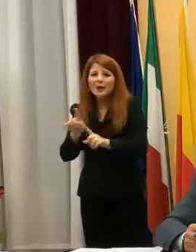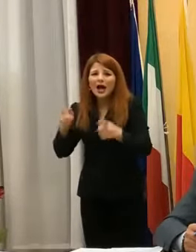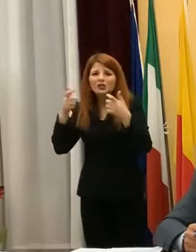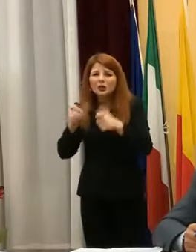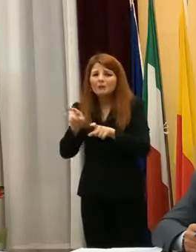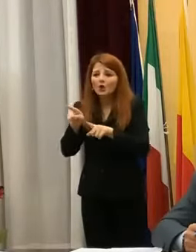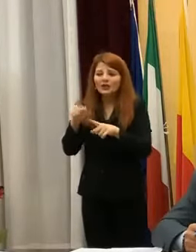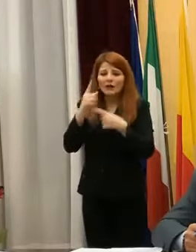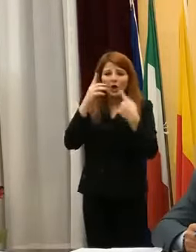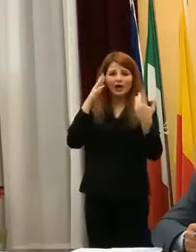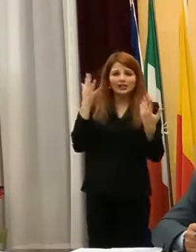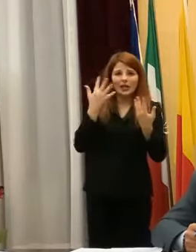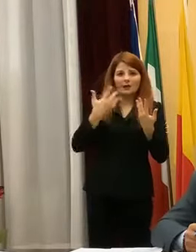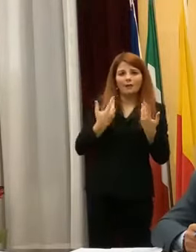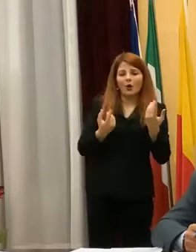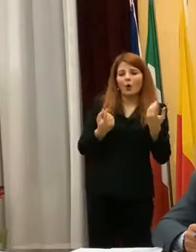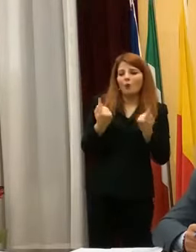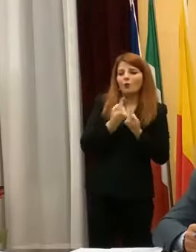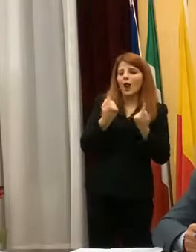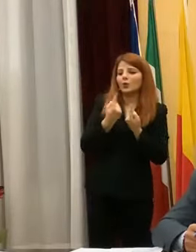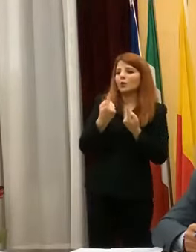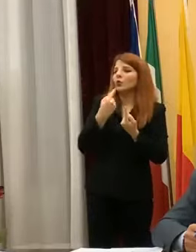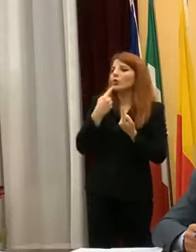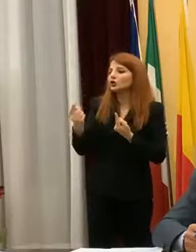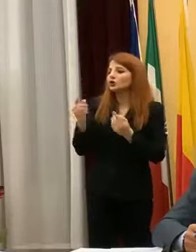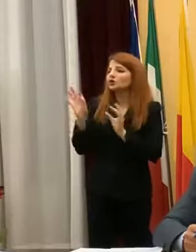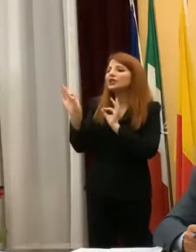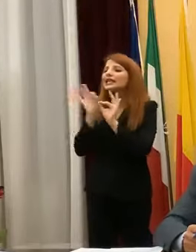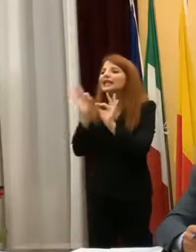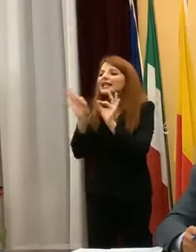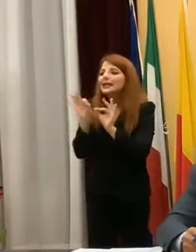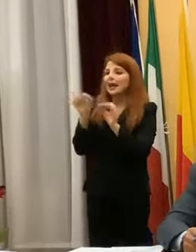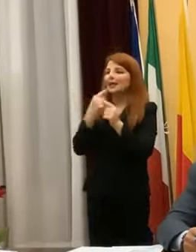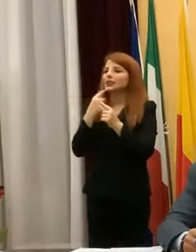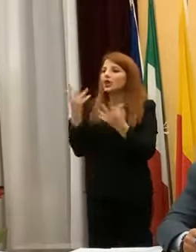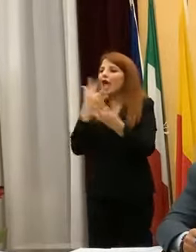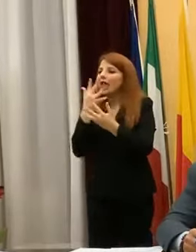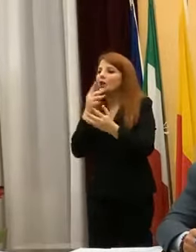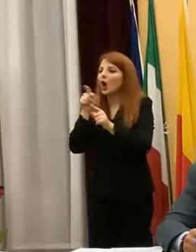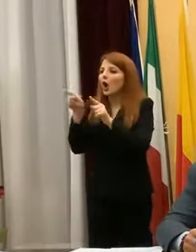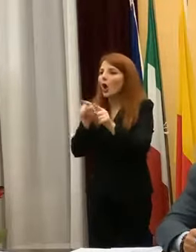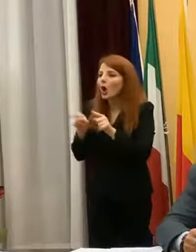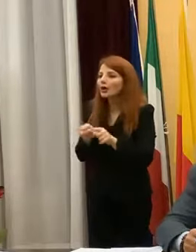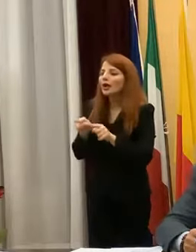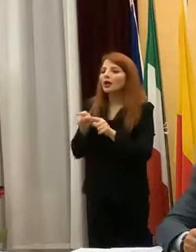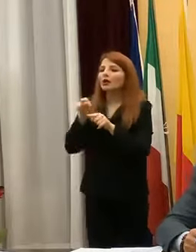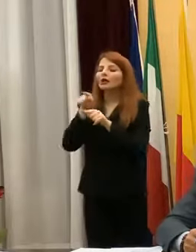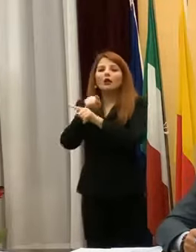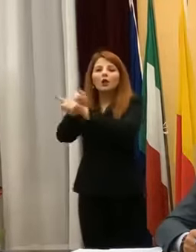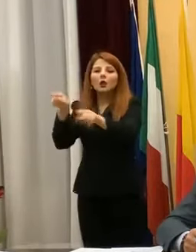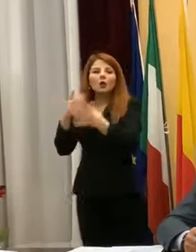in tutti i palazzi e si autoconvince di essere intoccabile.